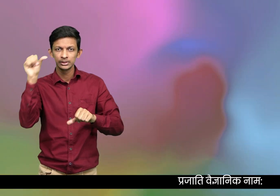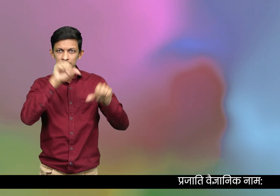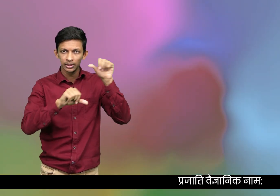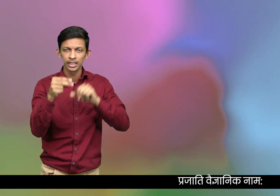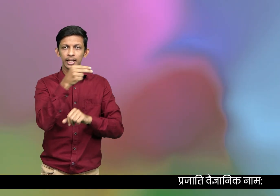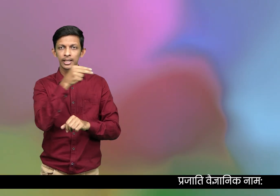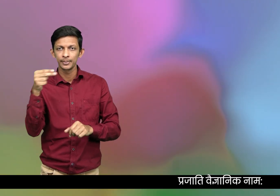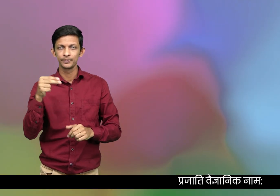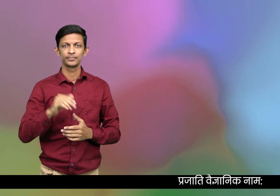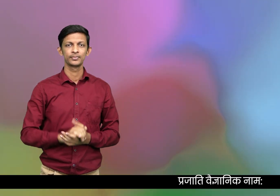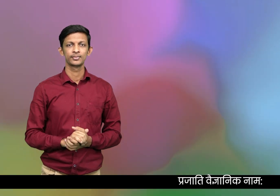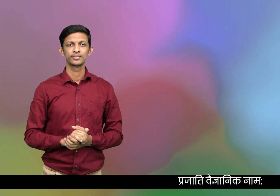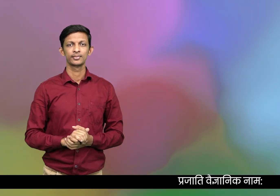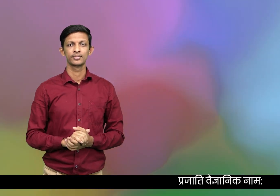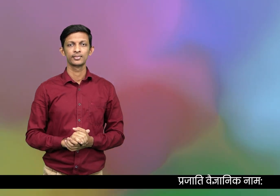प्रजाति वैज्ञानिक नाम: